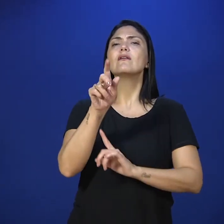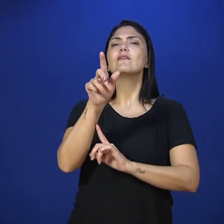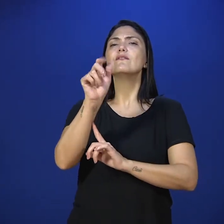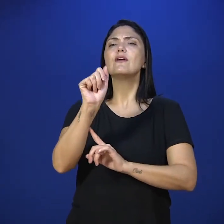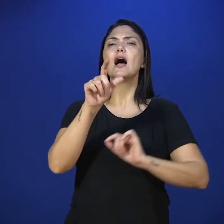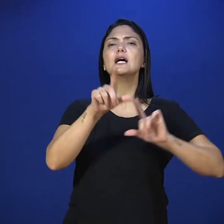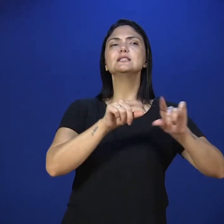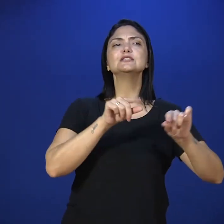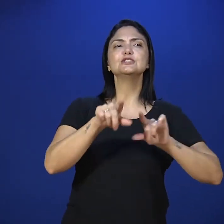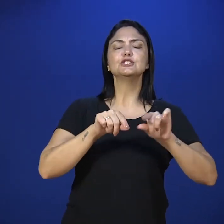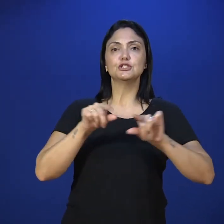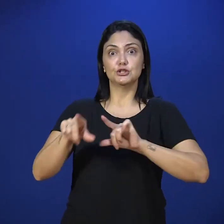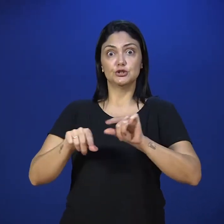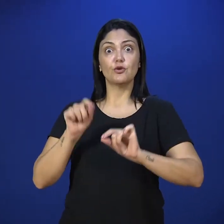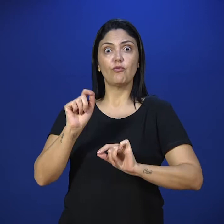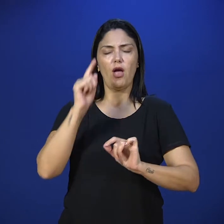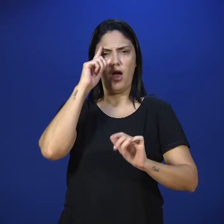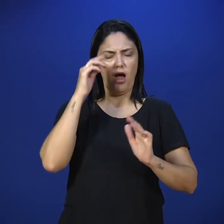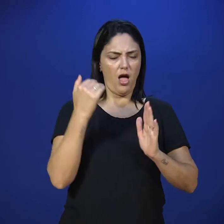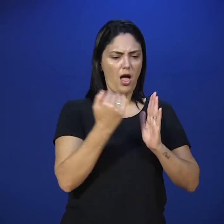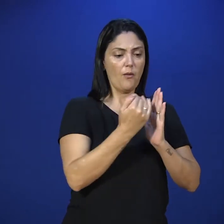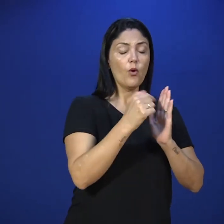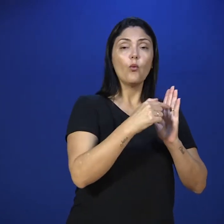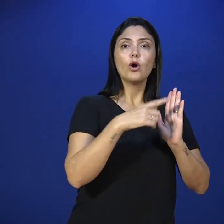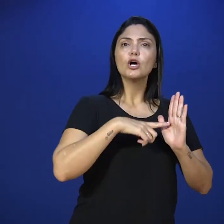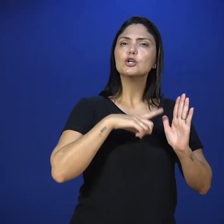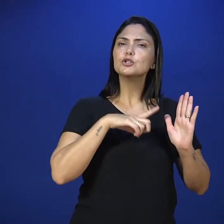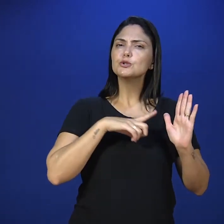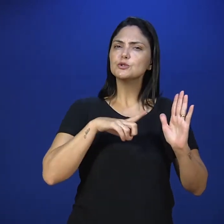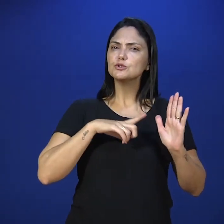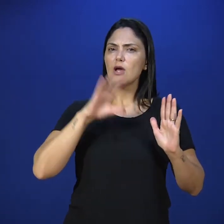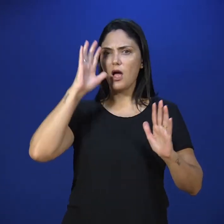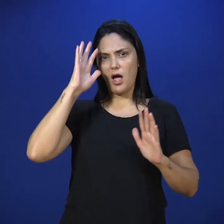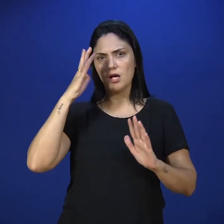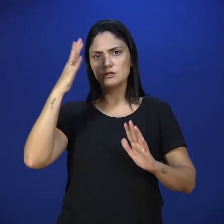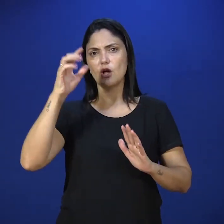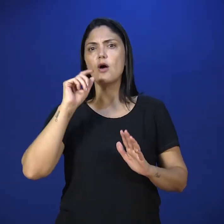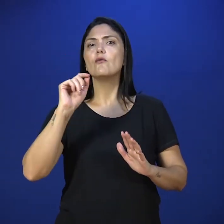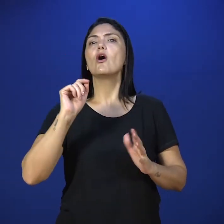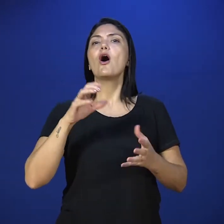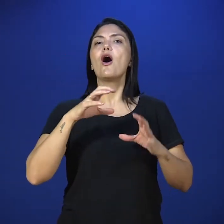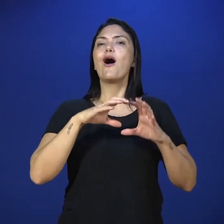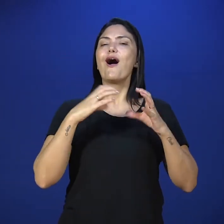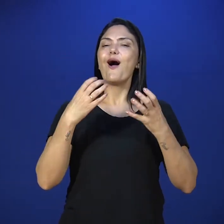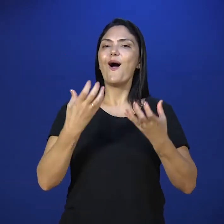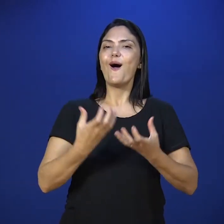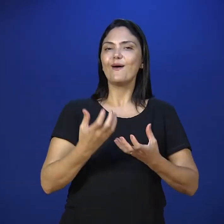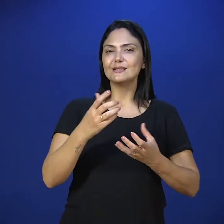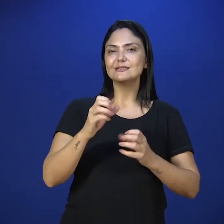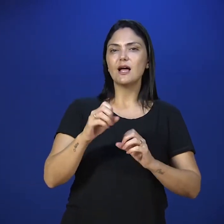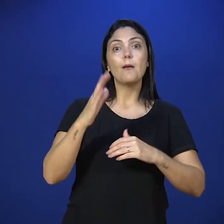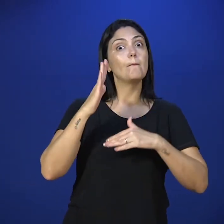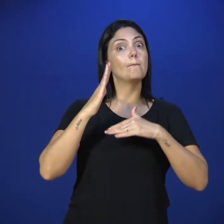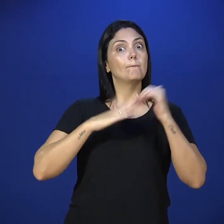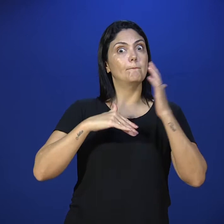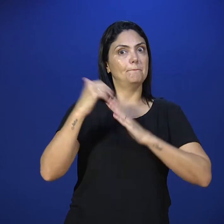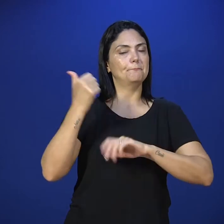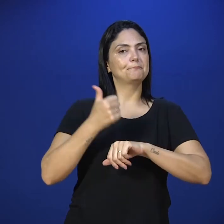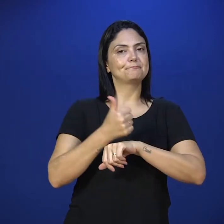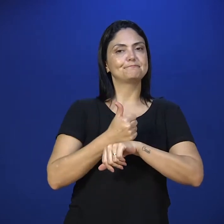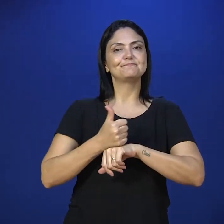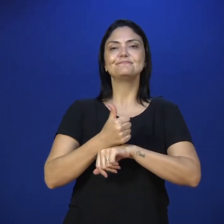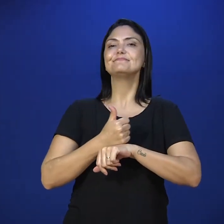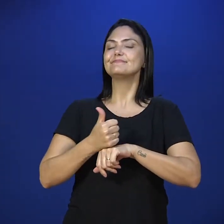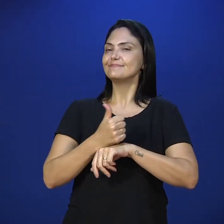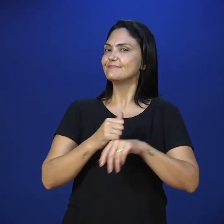em processo seletivo, respeitando no que couber as deliberações dos conselhos de classes das profissões